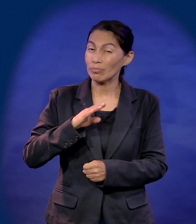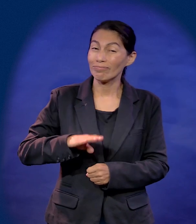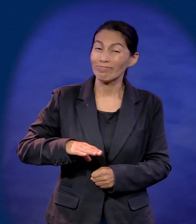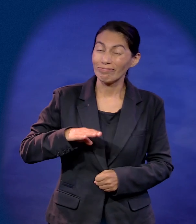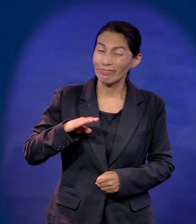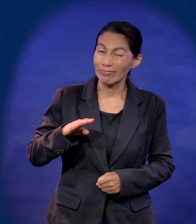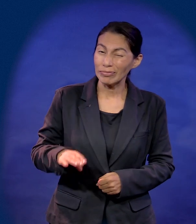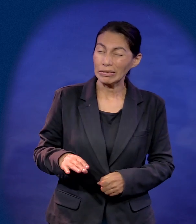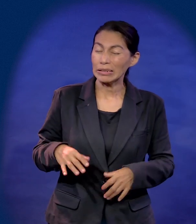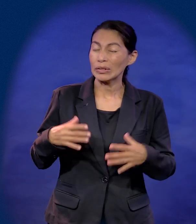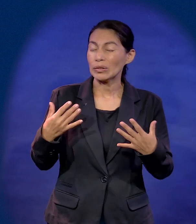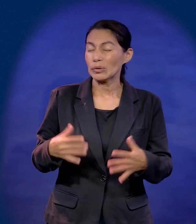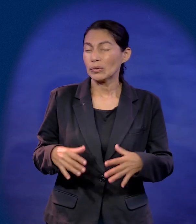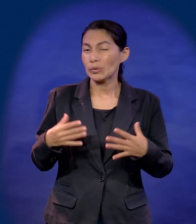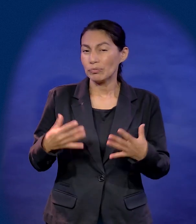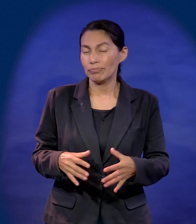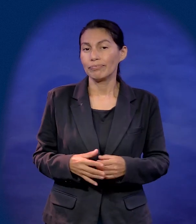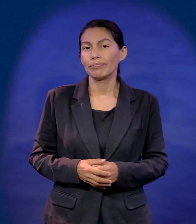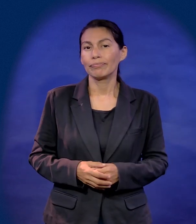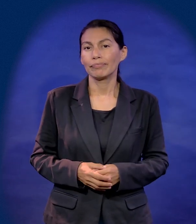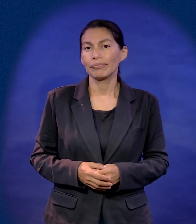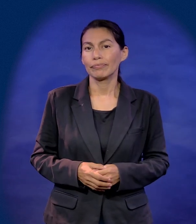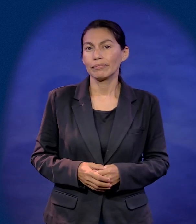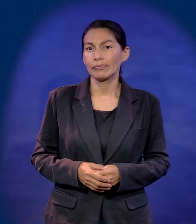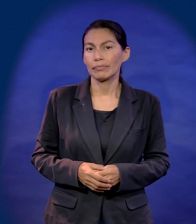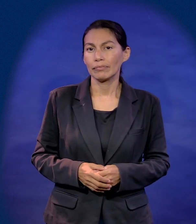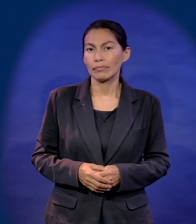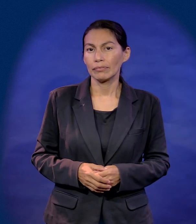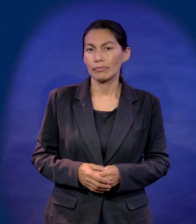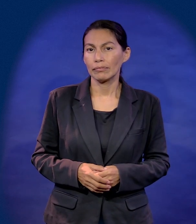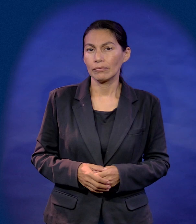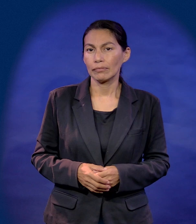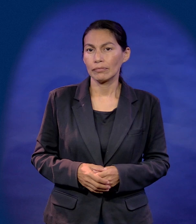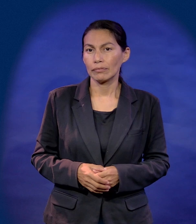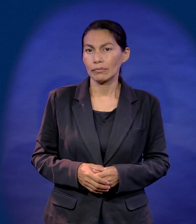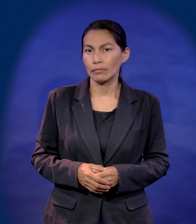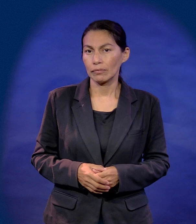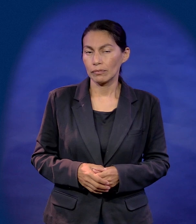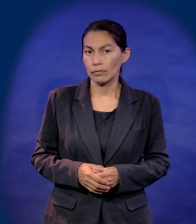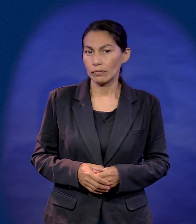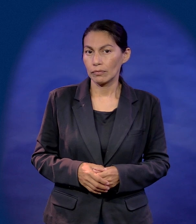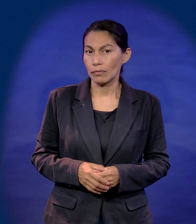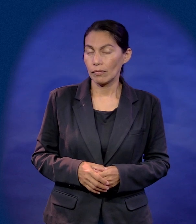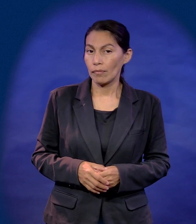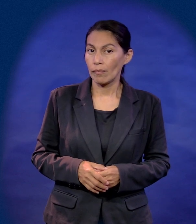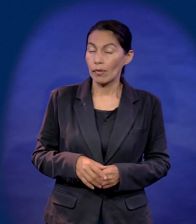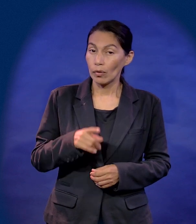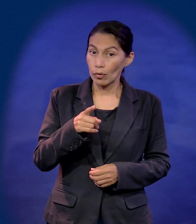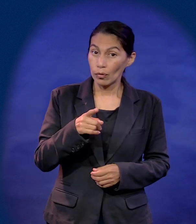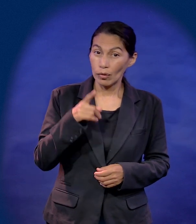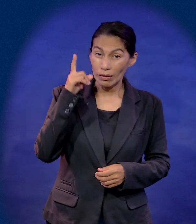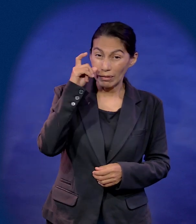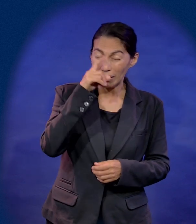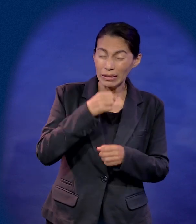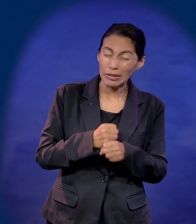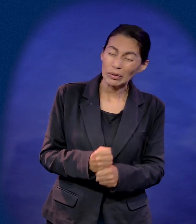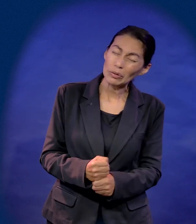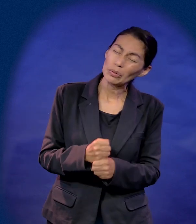Pero eso te va a causar dolor de muerte. Aún así, si ese fuera tu caso,